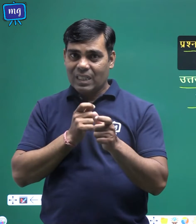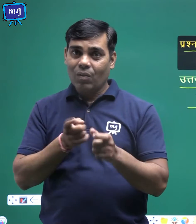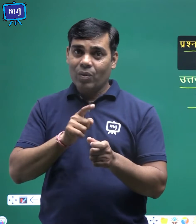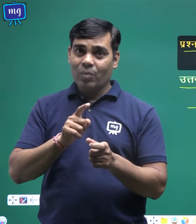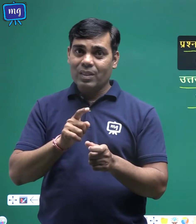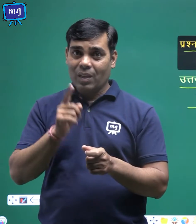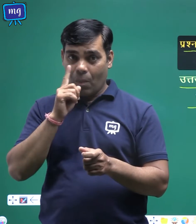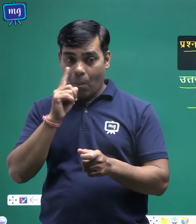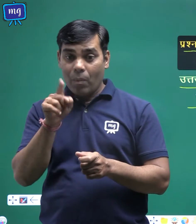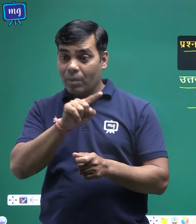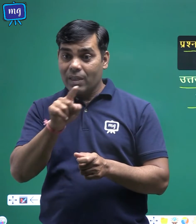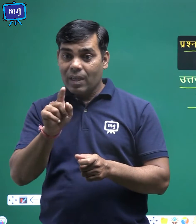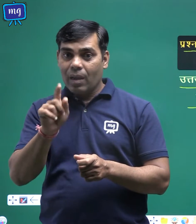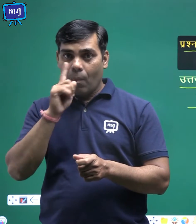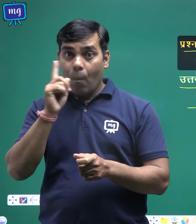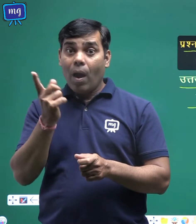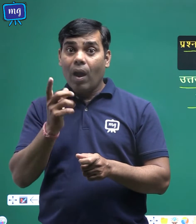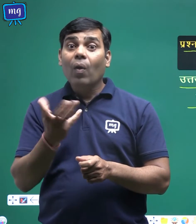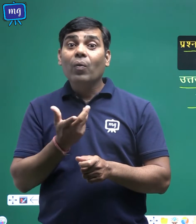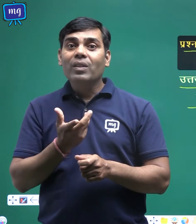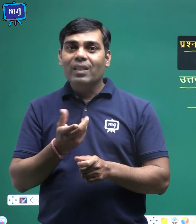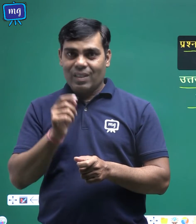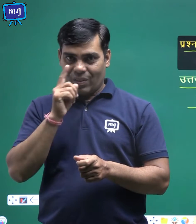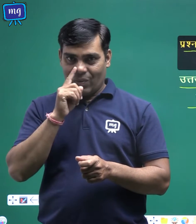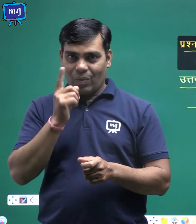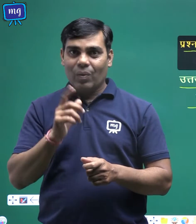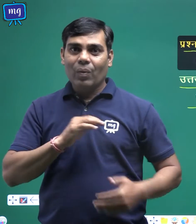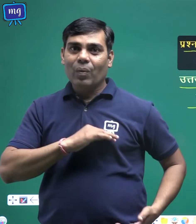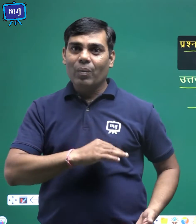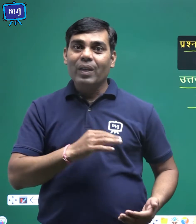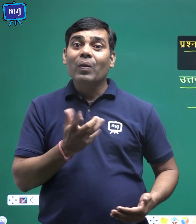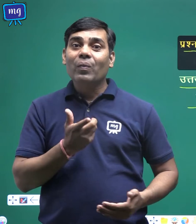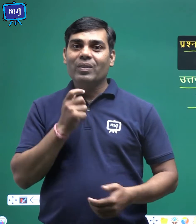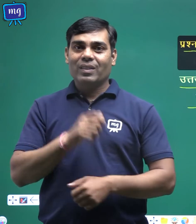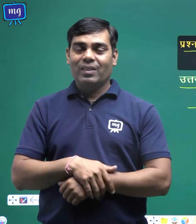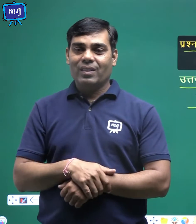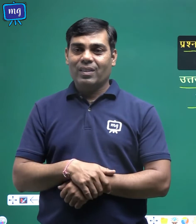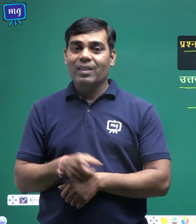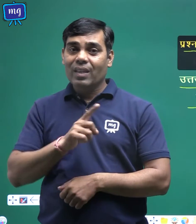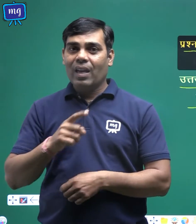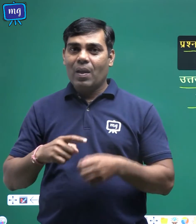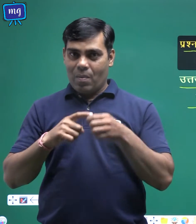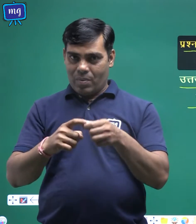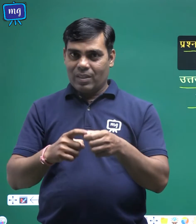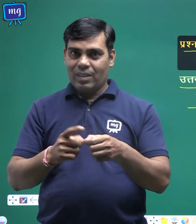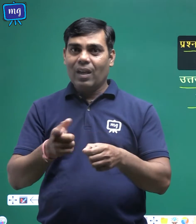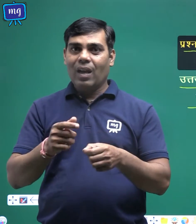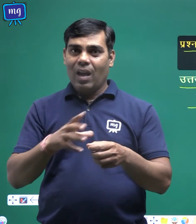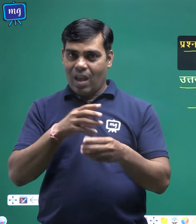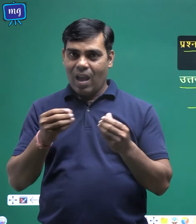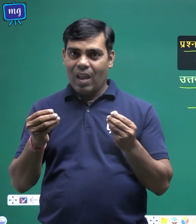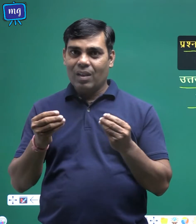माँ कौन सी है और बेटी कौन सी है। यह प्रश्न का हल भी